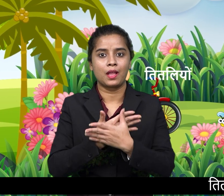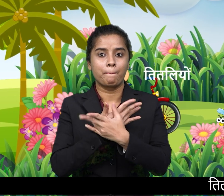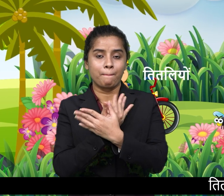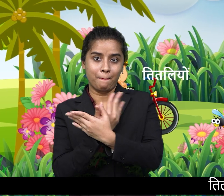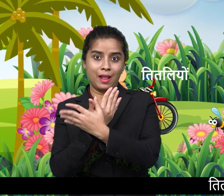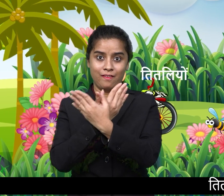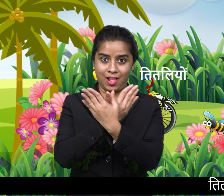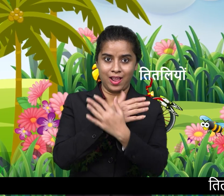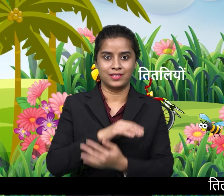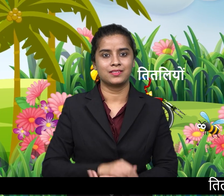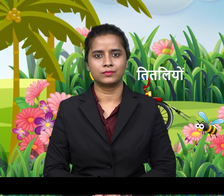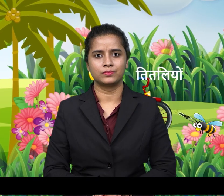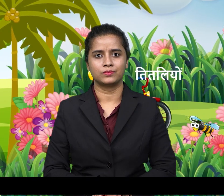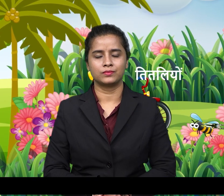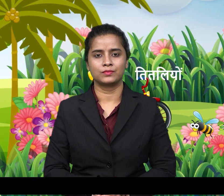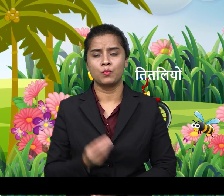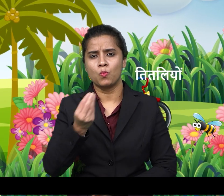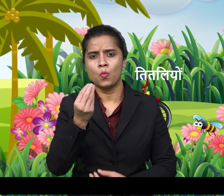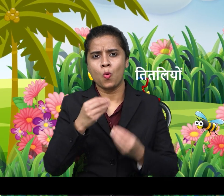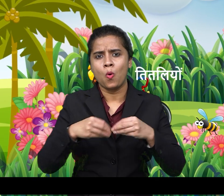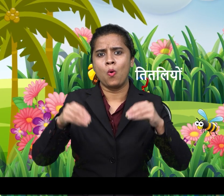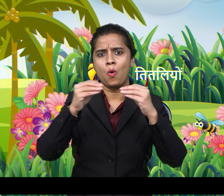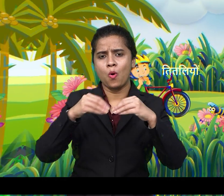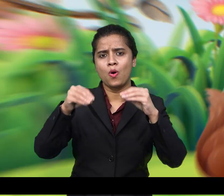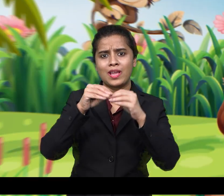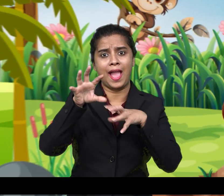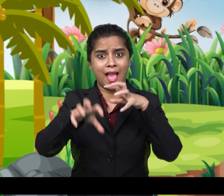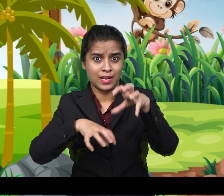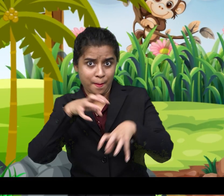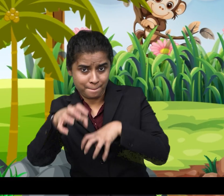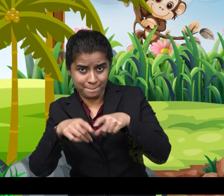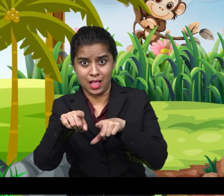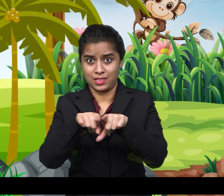तितलियां जैसे कीट, छिपकली,